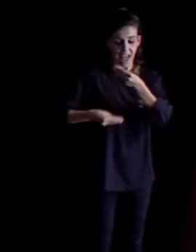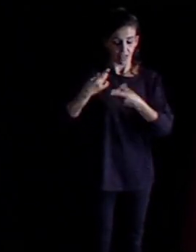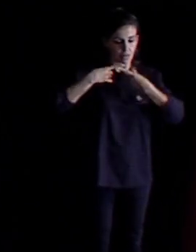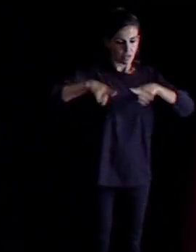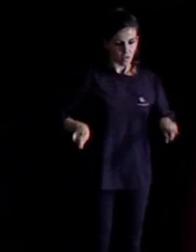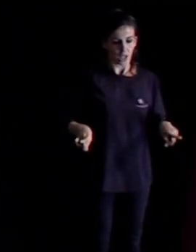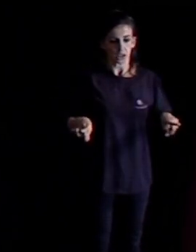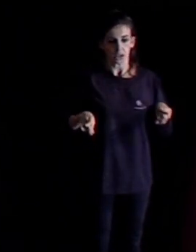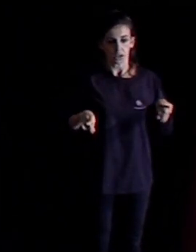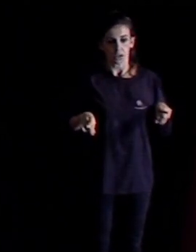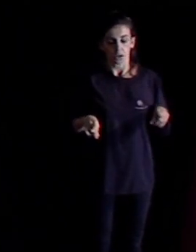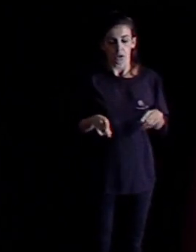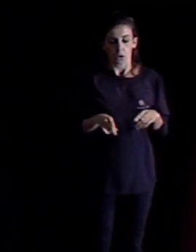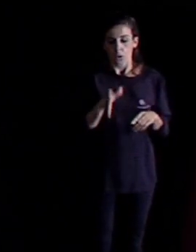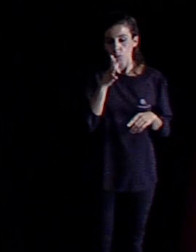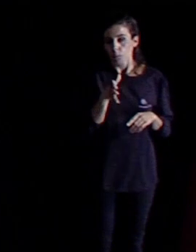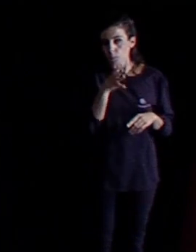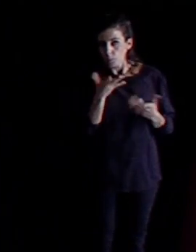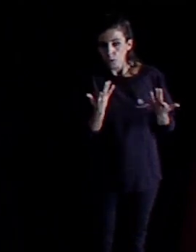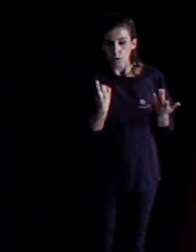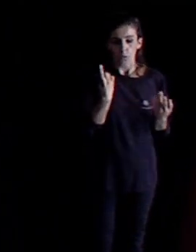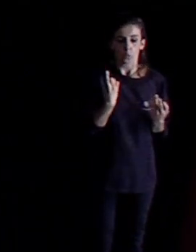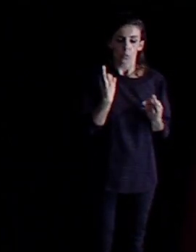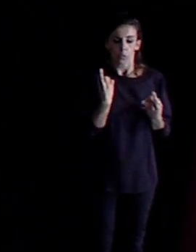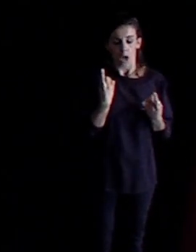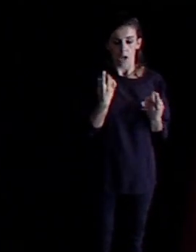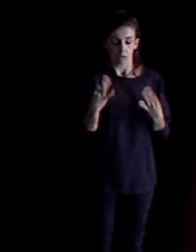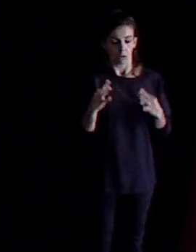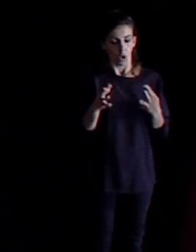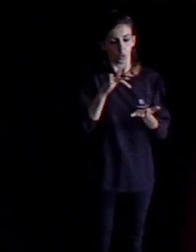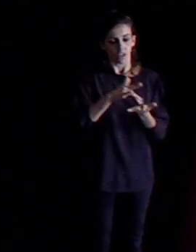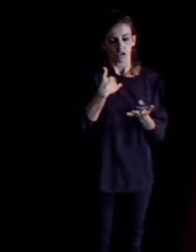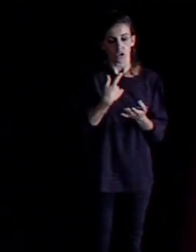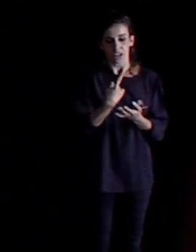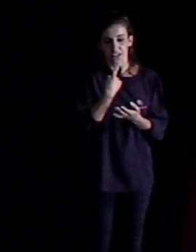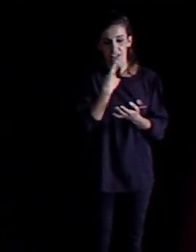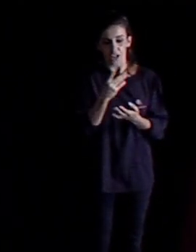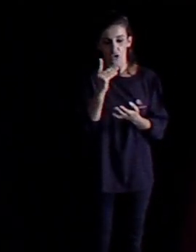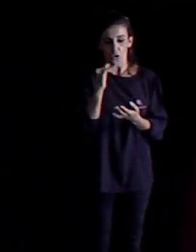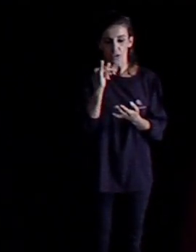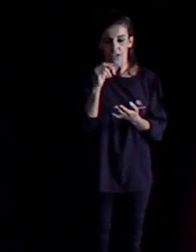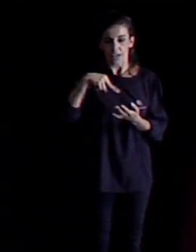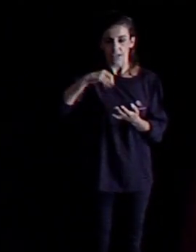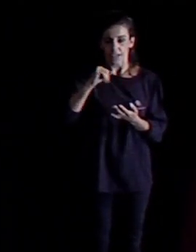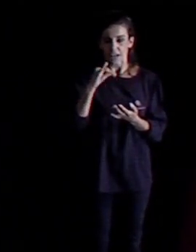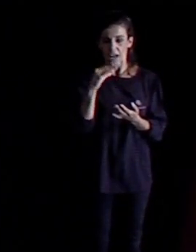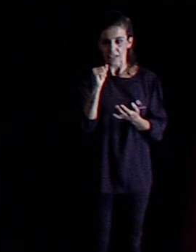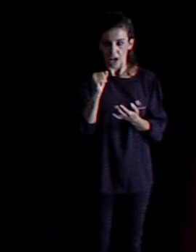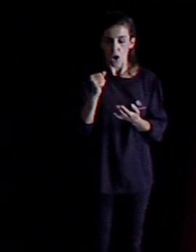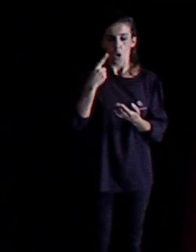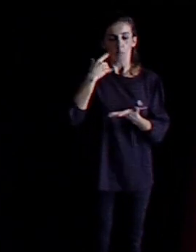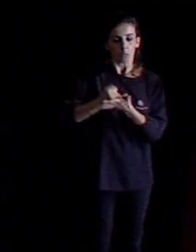porque, pues bueno, la dinámica, cuando hablo de dinámica de pares, es probar tanto la